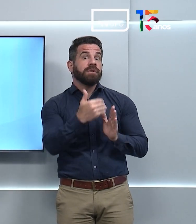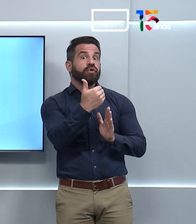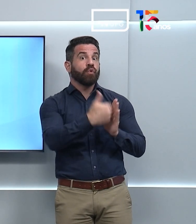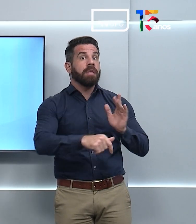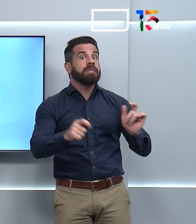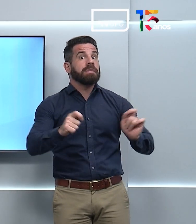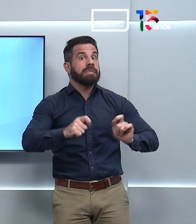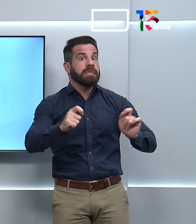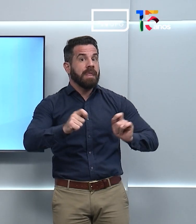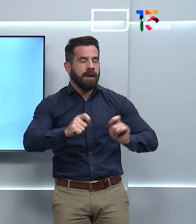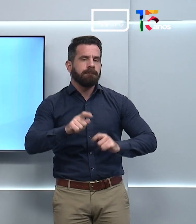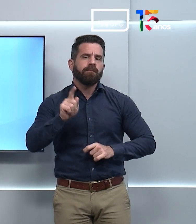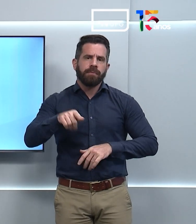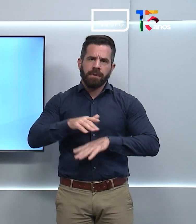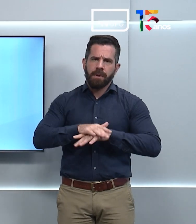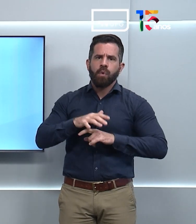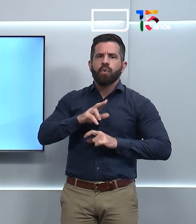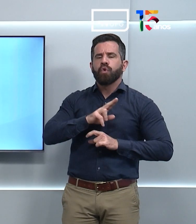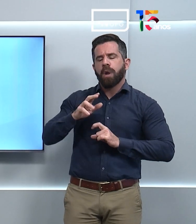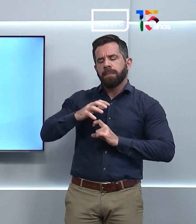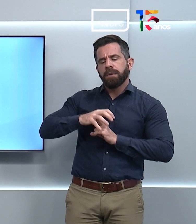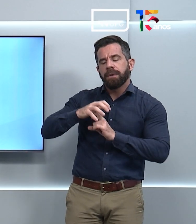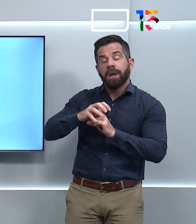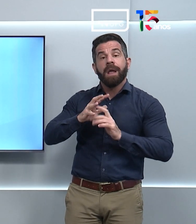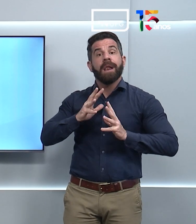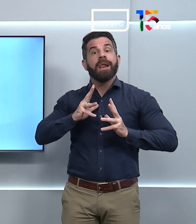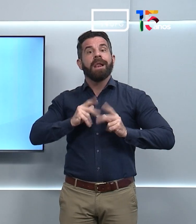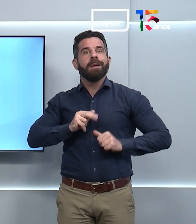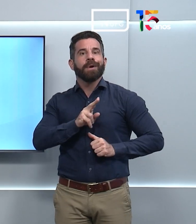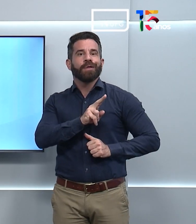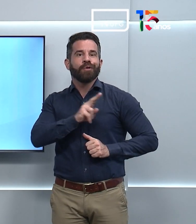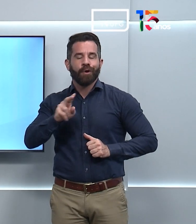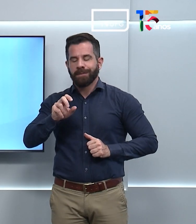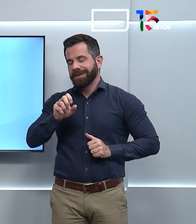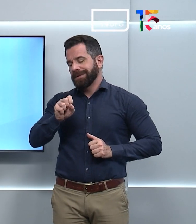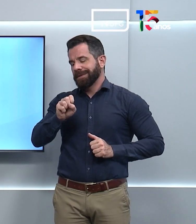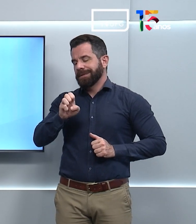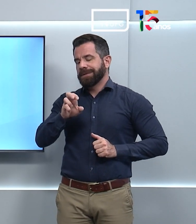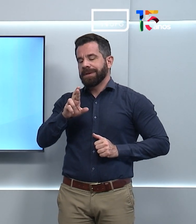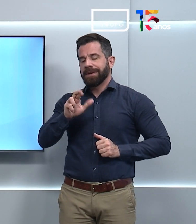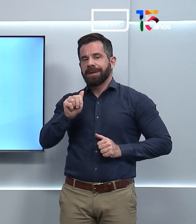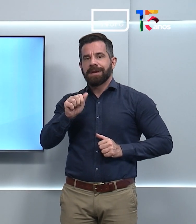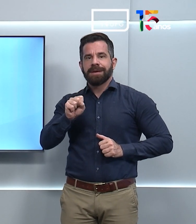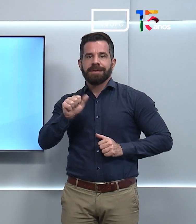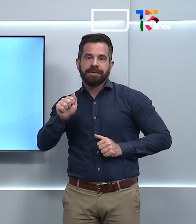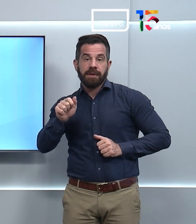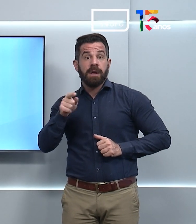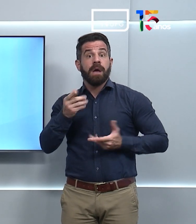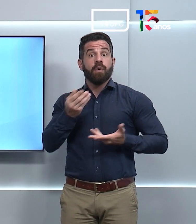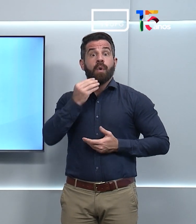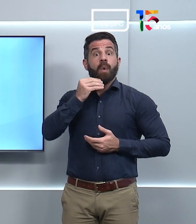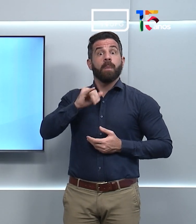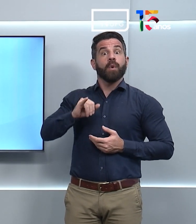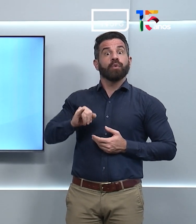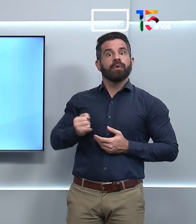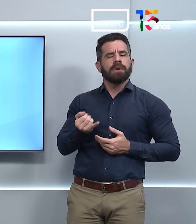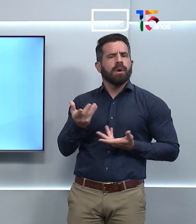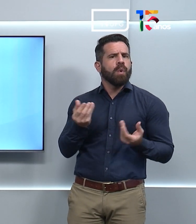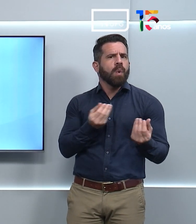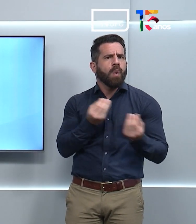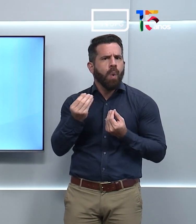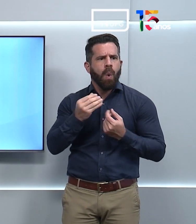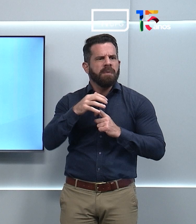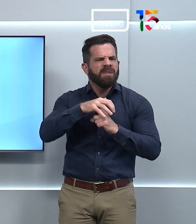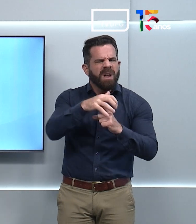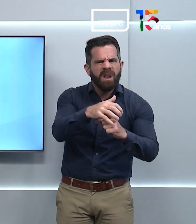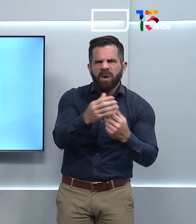descontos. É o caso do Feirão Limpa Nome do Serasa. Para saber mais informações sobre essa oportunidade, né, como é que ela funciona, a gente